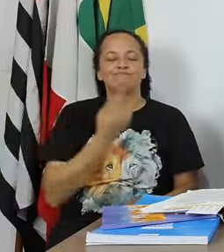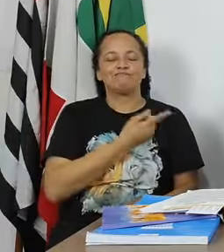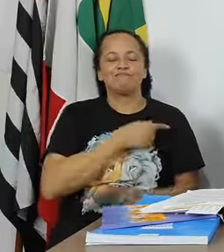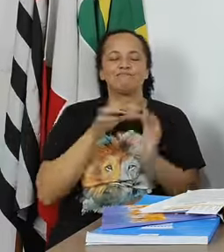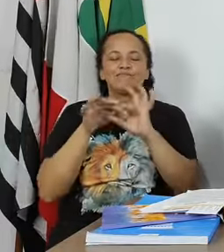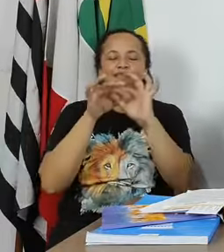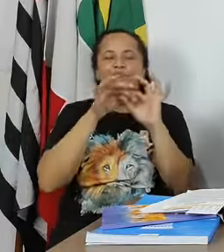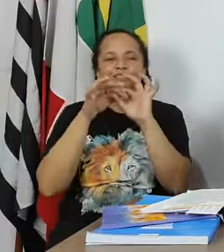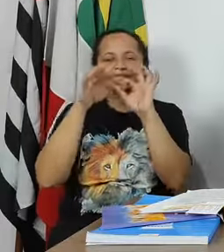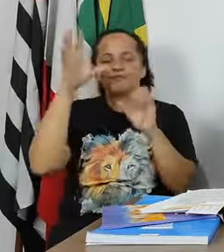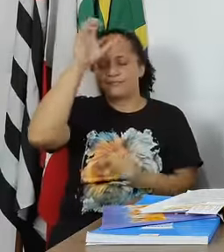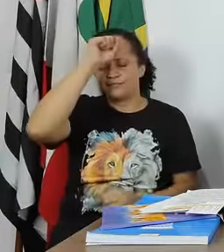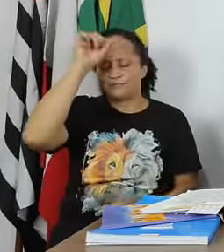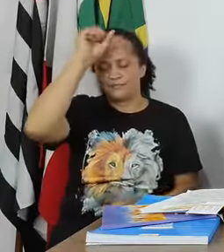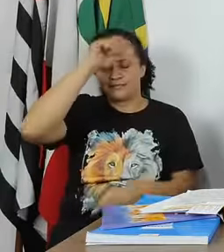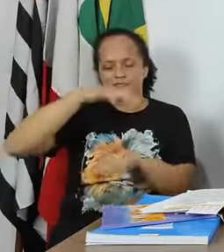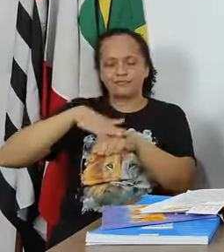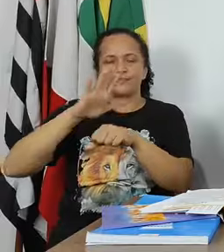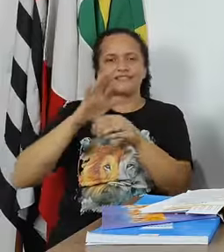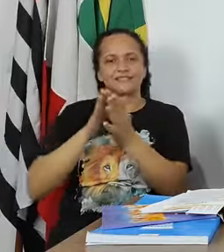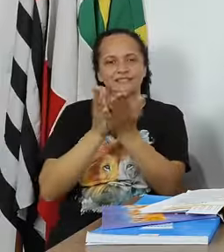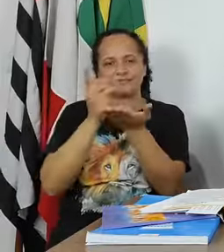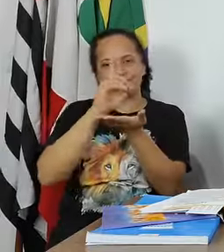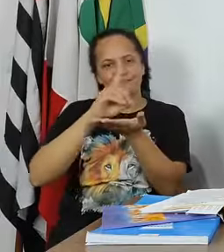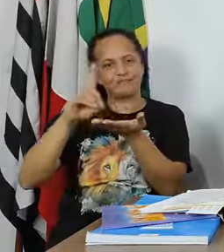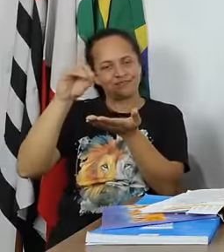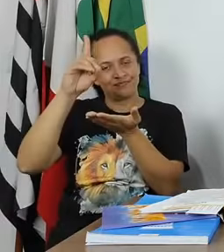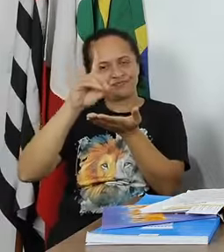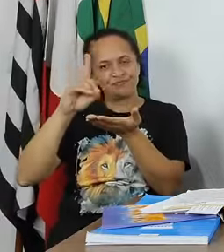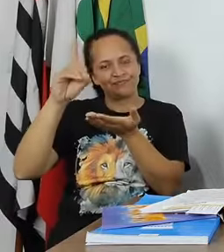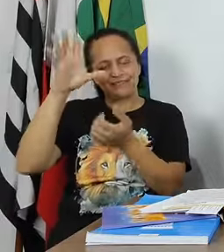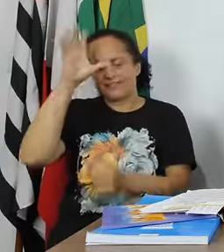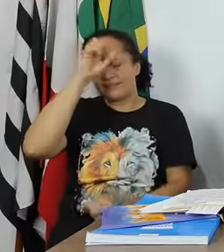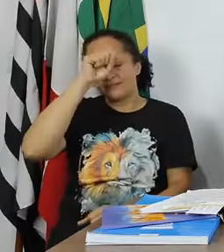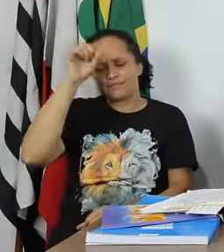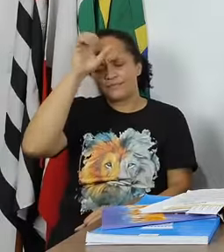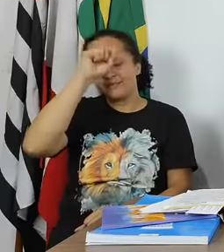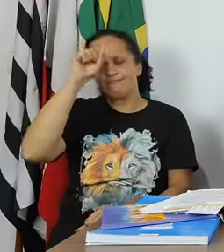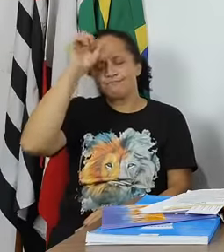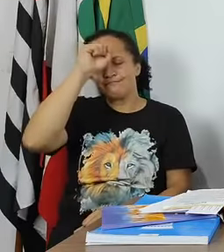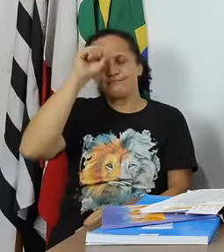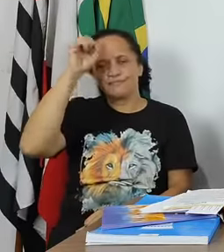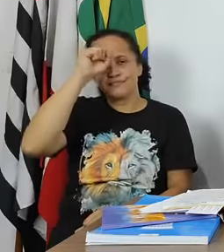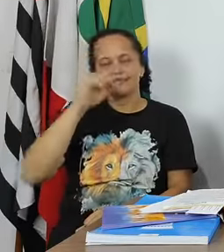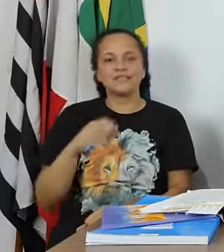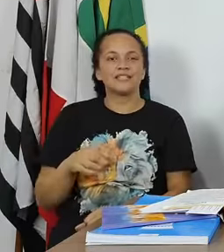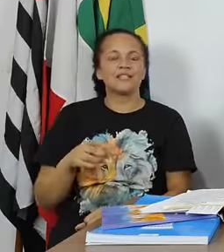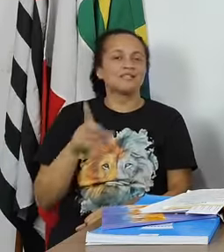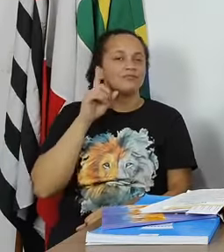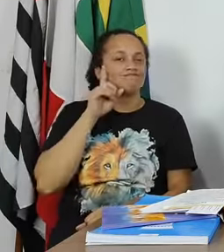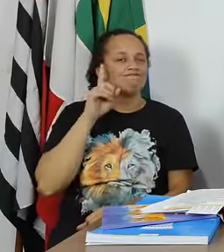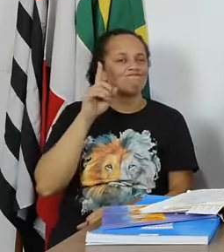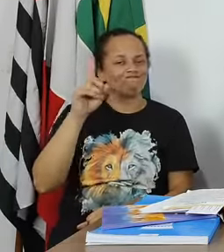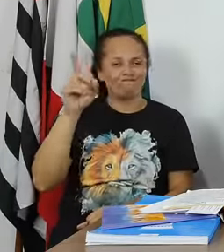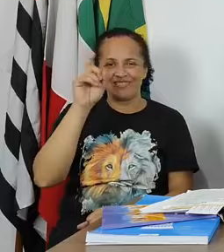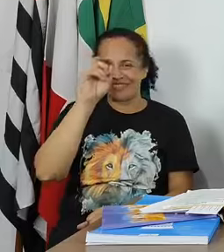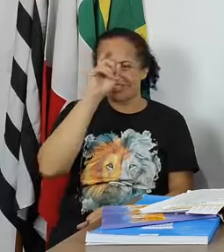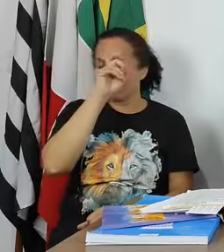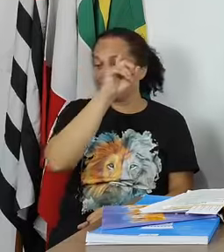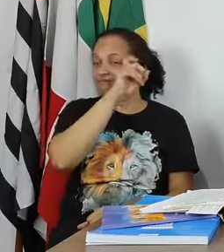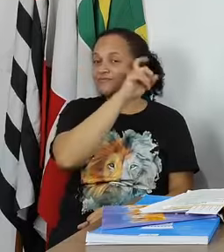para a gente estudar um pouco mais e aprender, né? Aprender um pouco mais nesses dias de dificuldade,